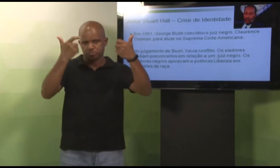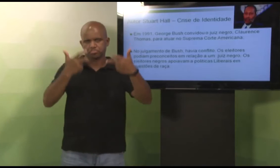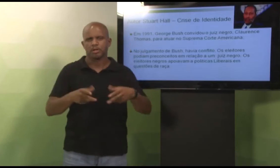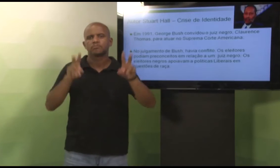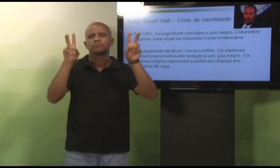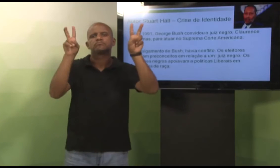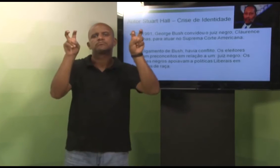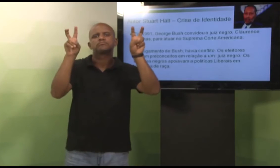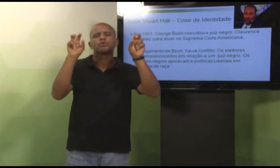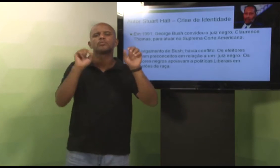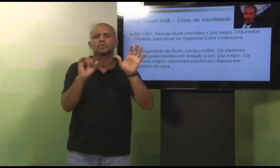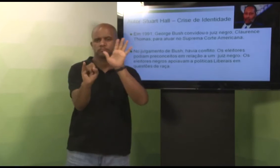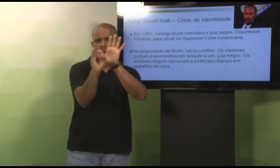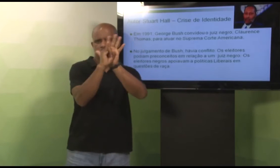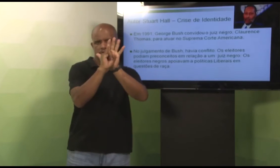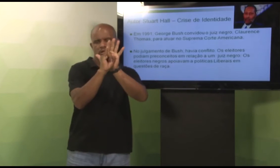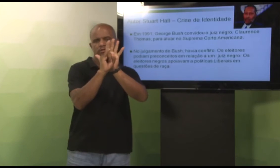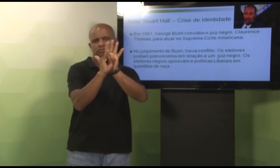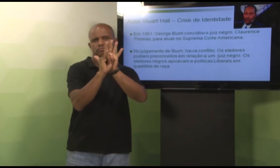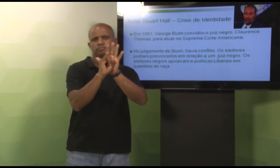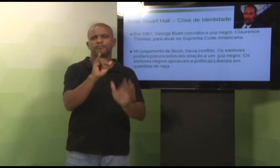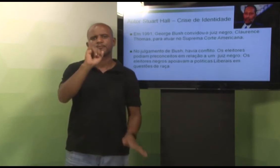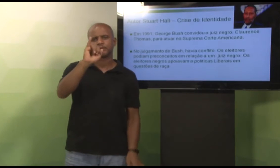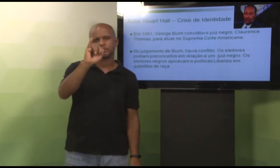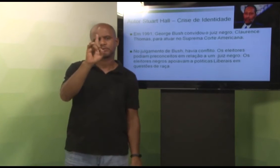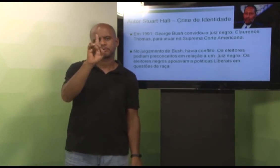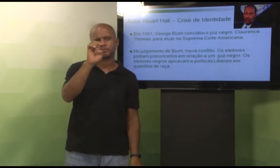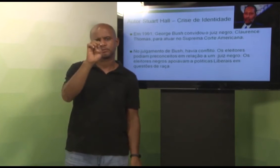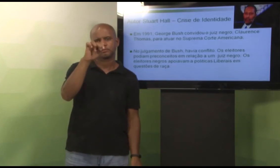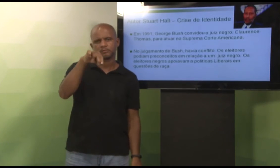Agora, vou explicar para vocês sobre identidade.